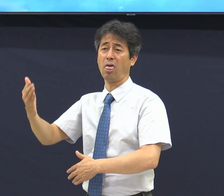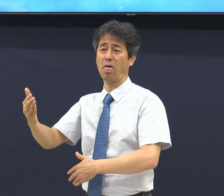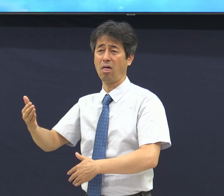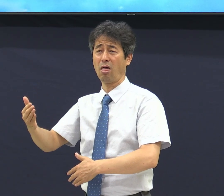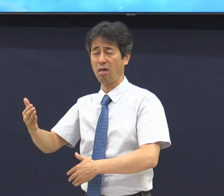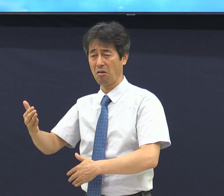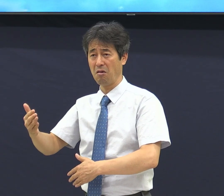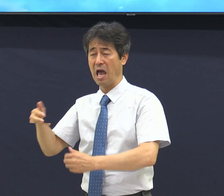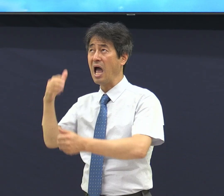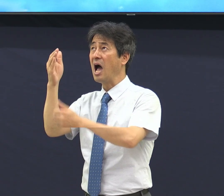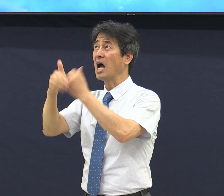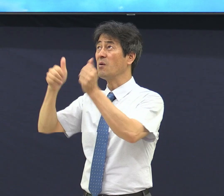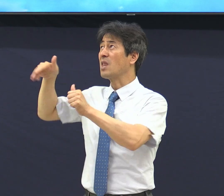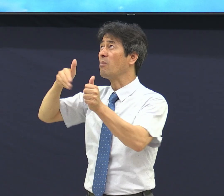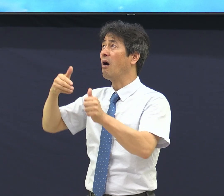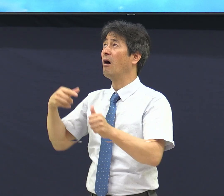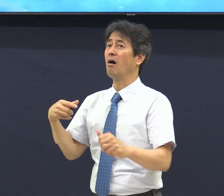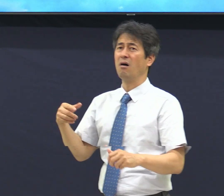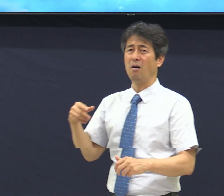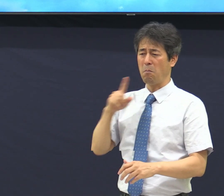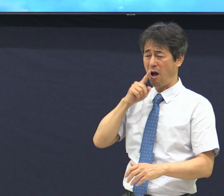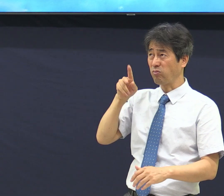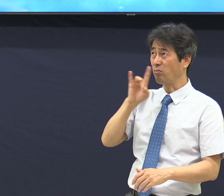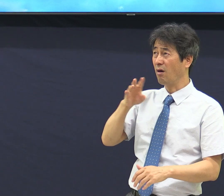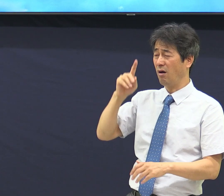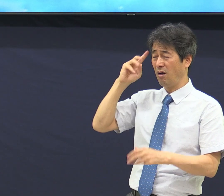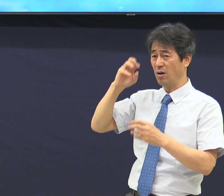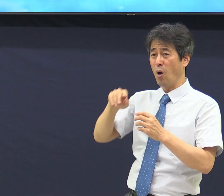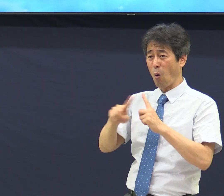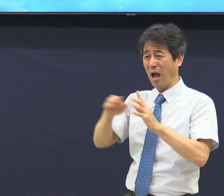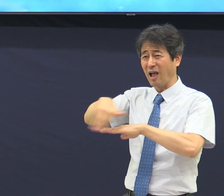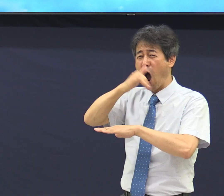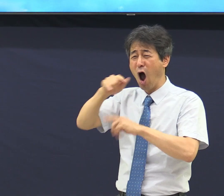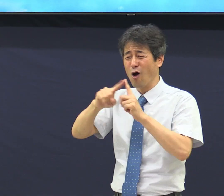하나님을 경외하게 되는 것이죠. 하나님의 섭리를